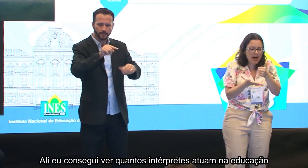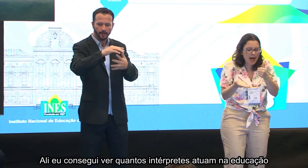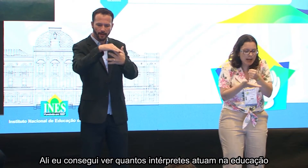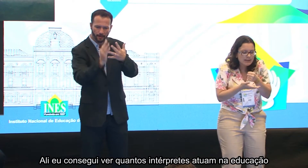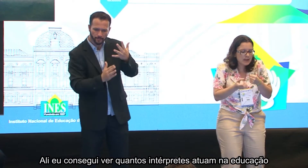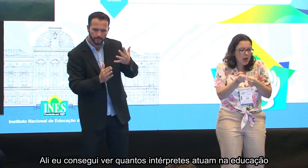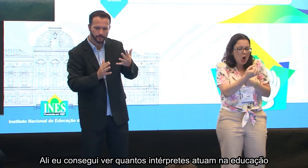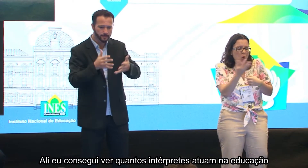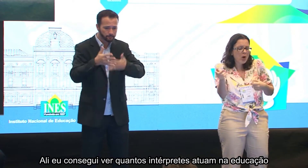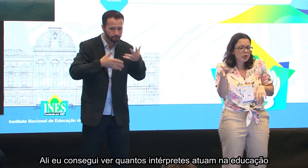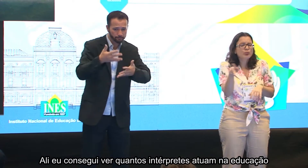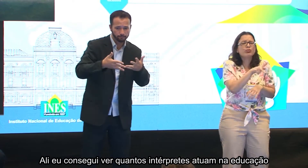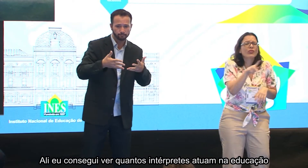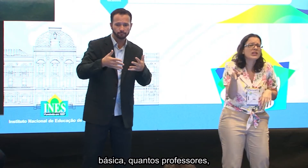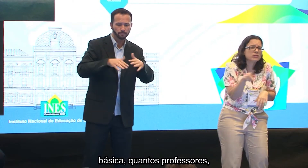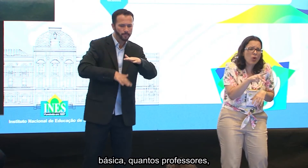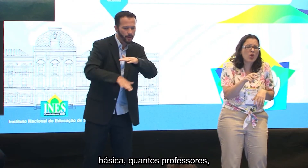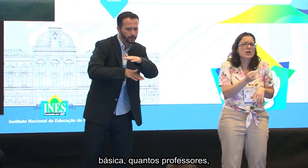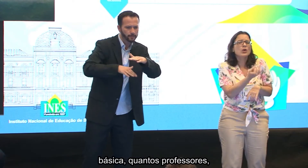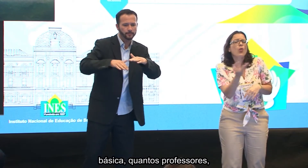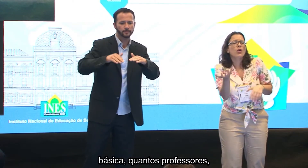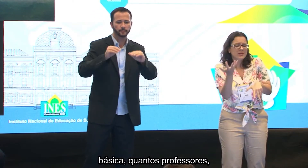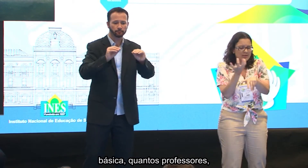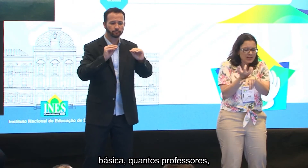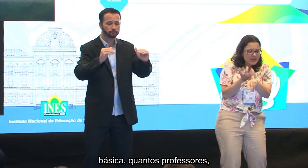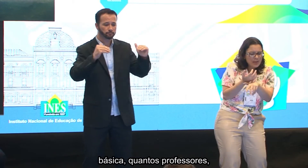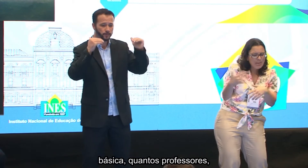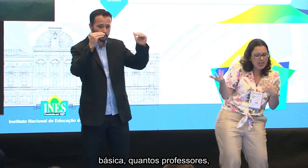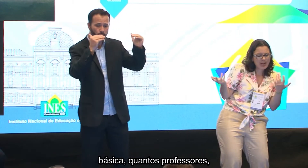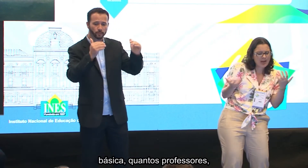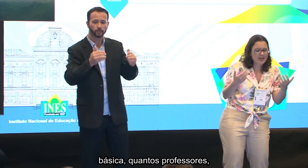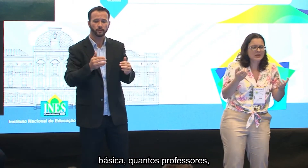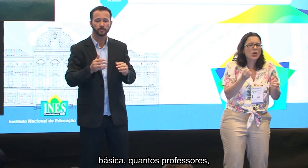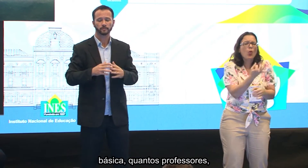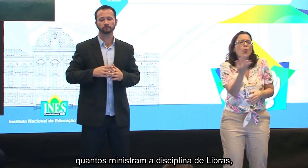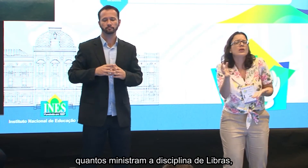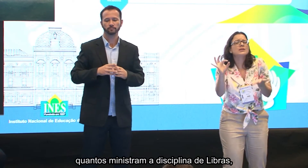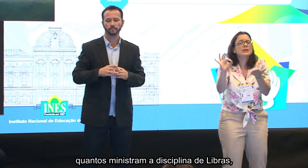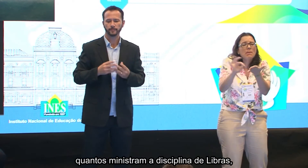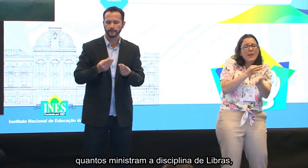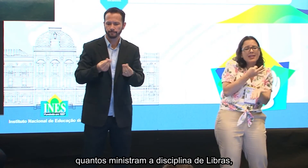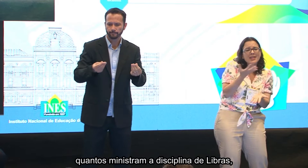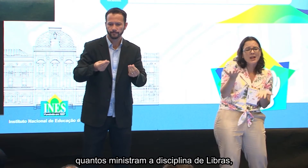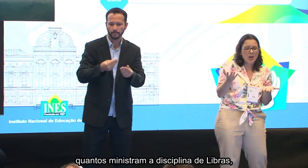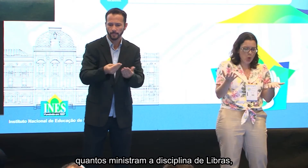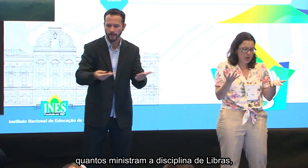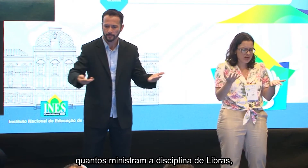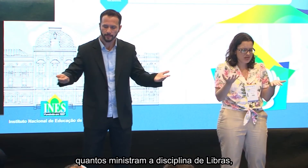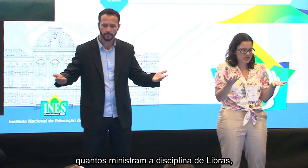quantos intérpretes atuam na educação básica, quantos professores, quantos ministram a disciplina de Libras.